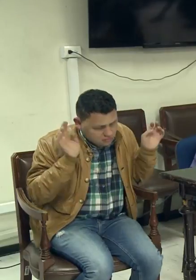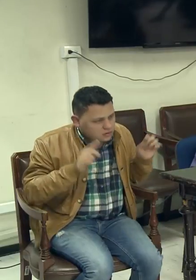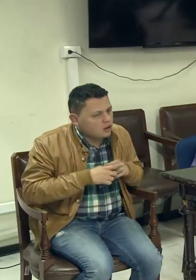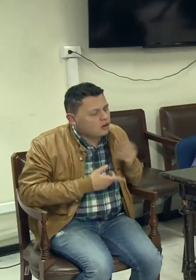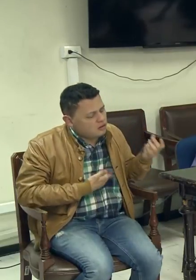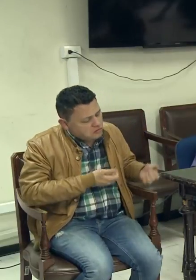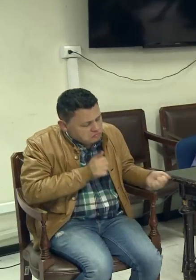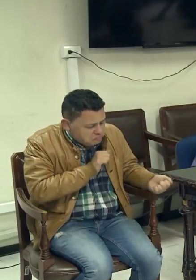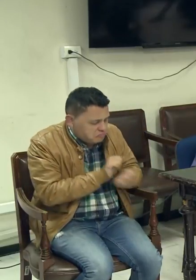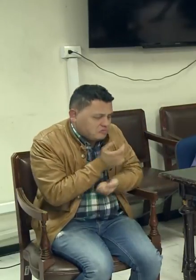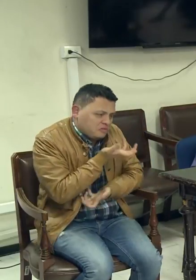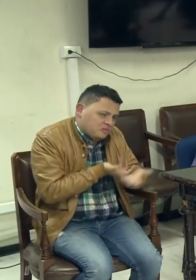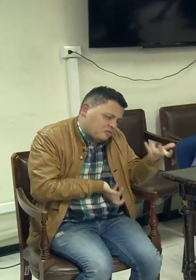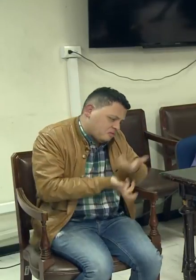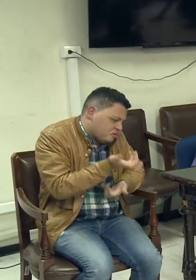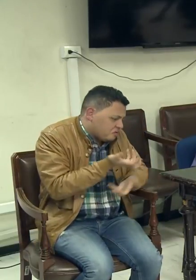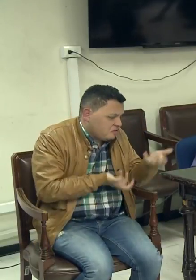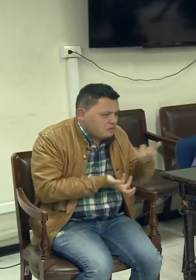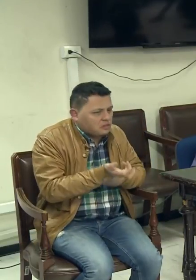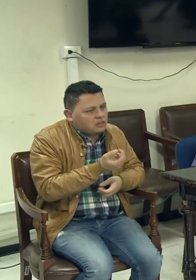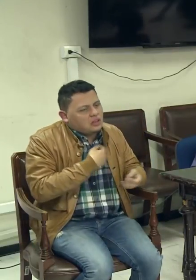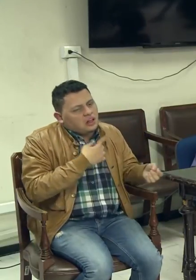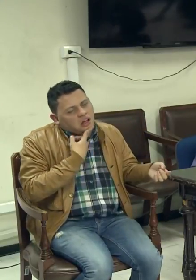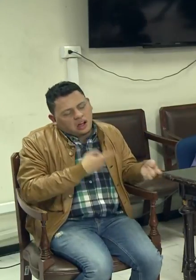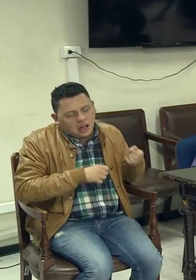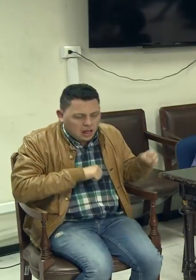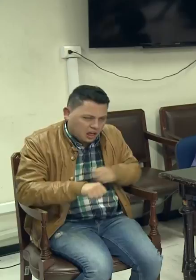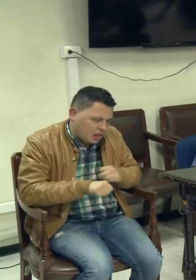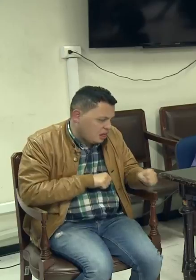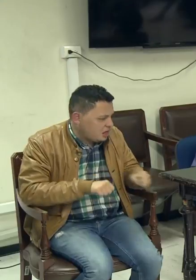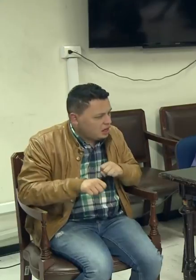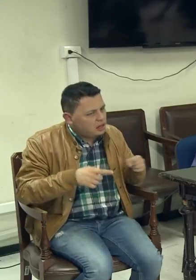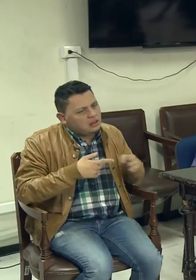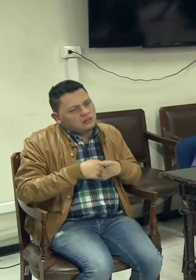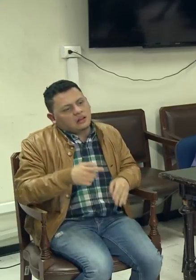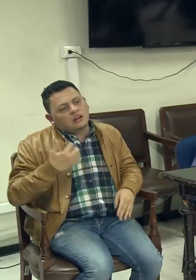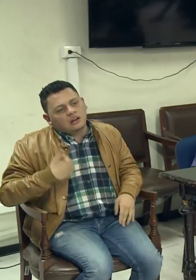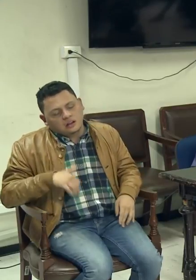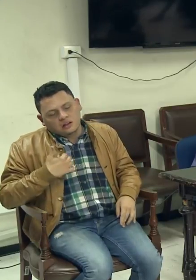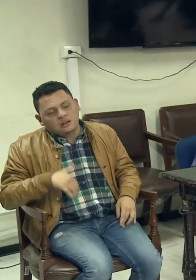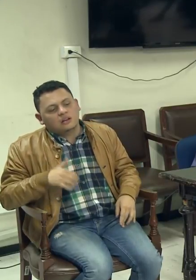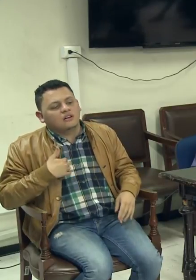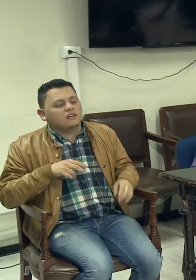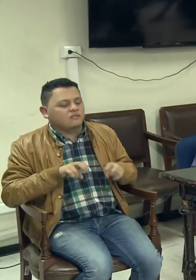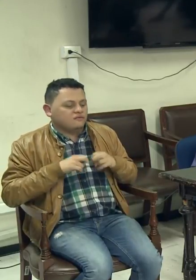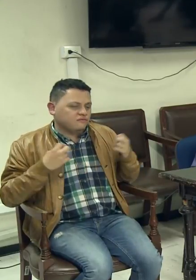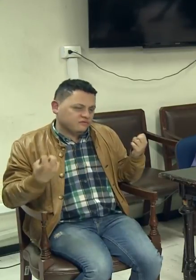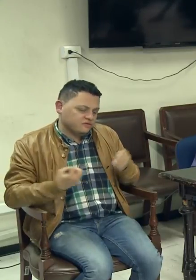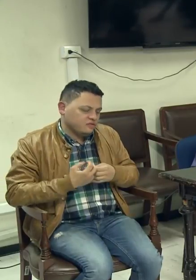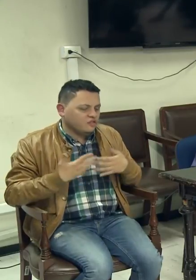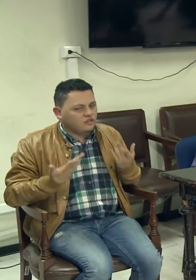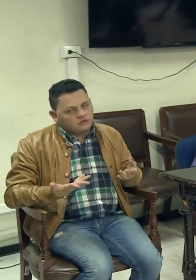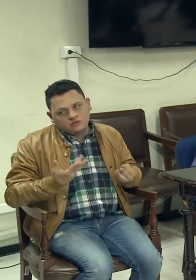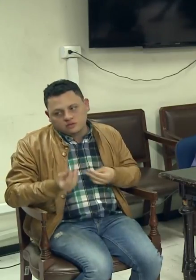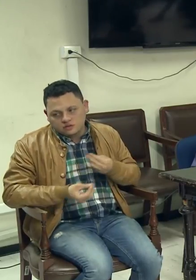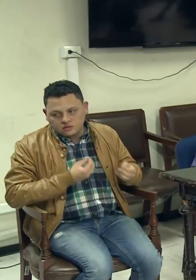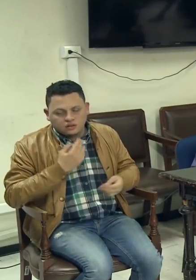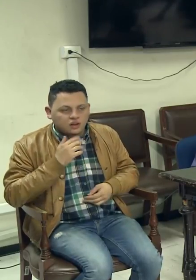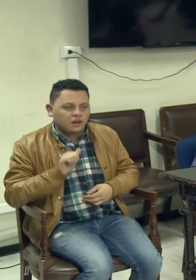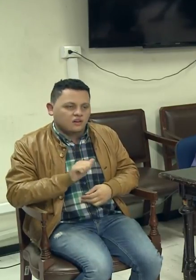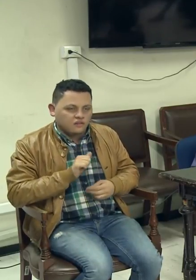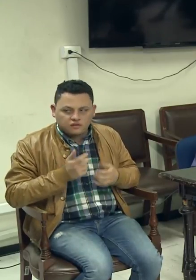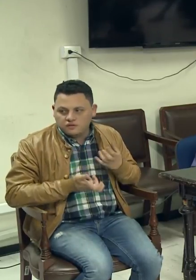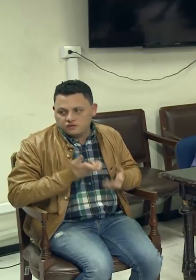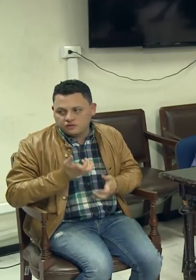cocinábamos juntas, jalábamos cosas. Las argentinas hacen fuego distinto de cómo hacemos fuego las